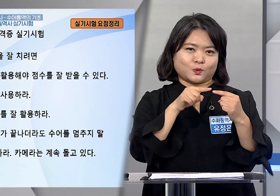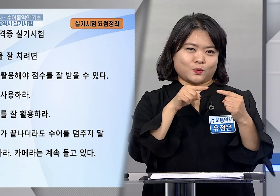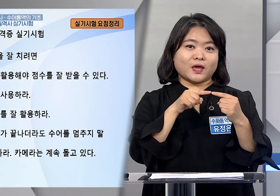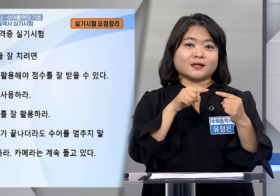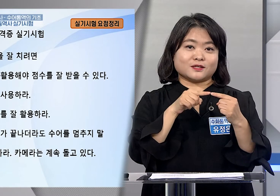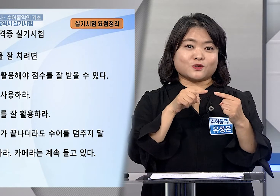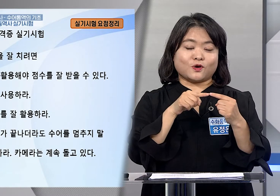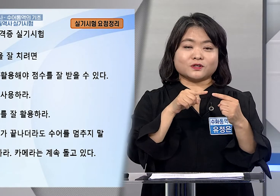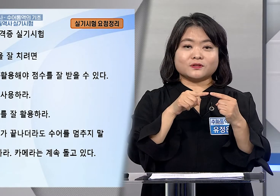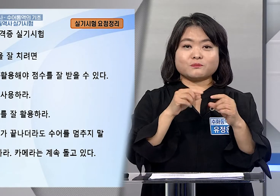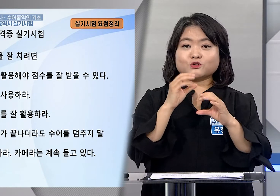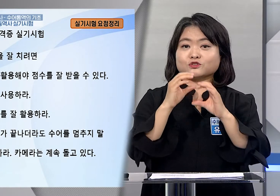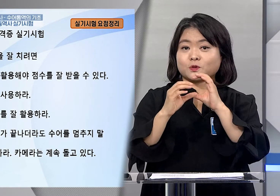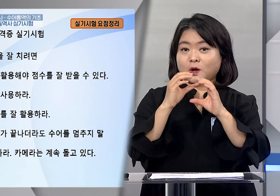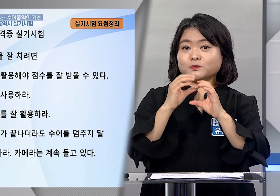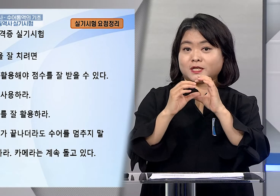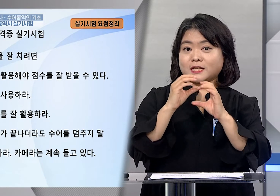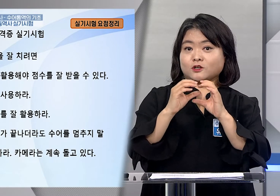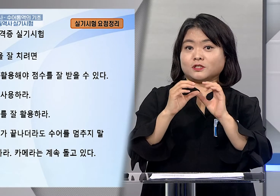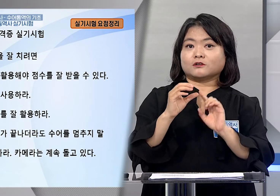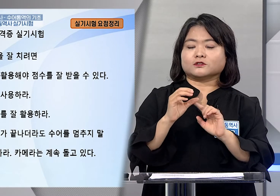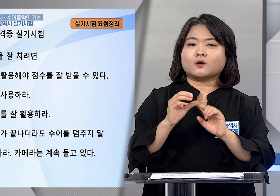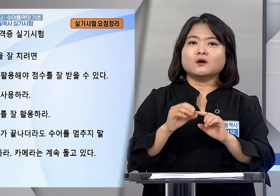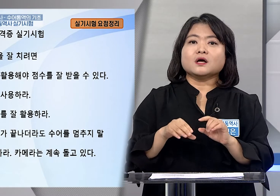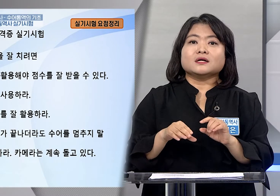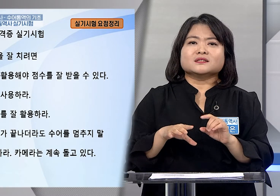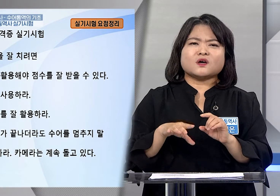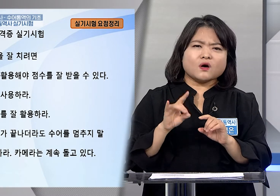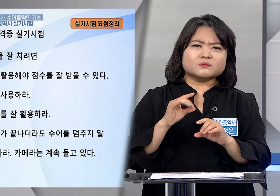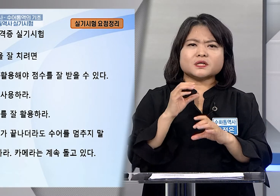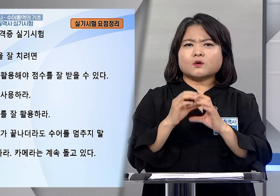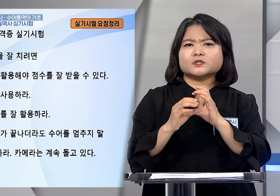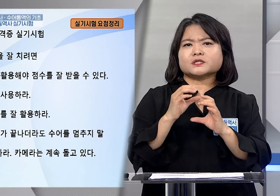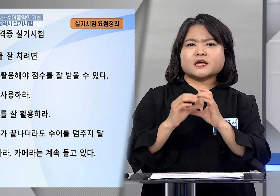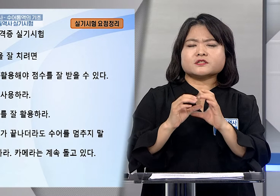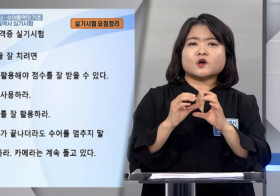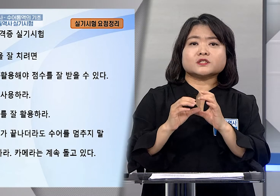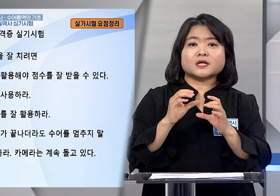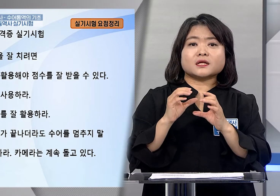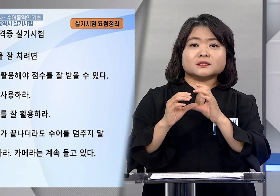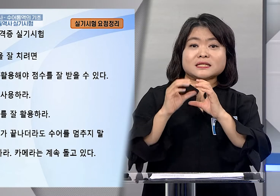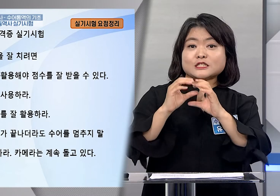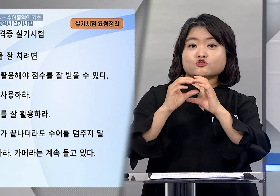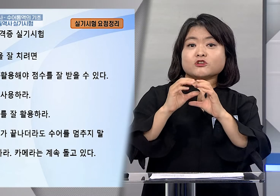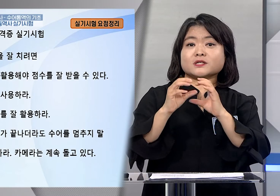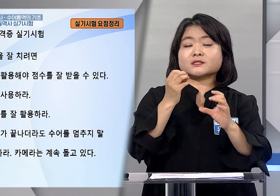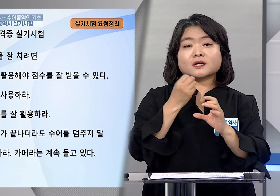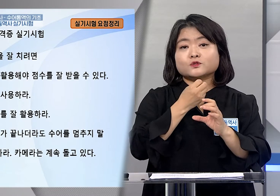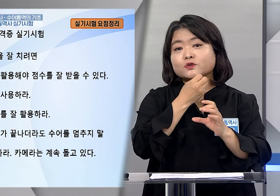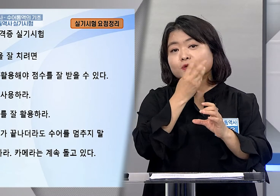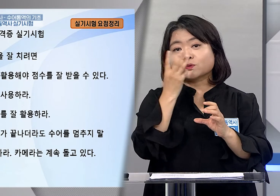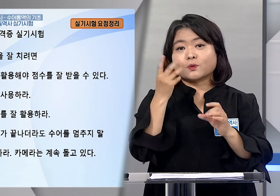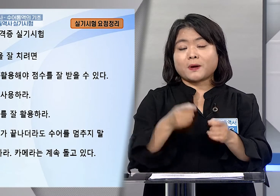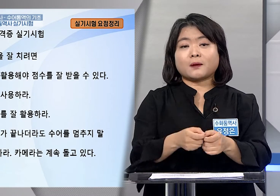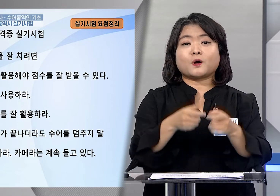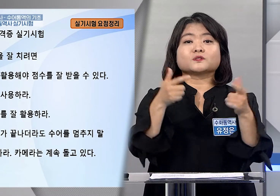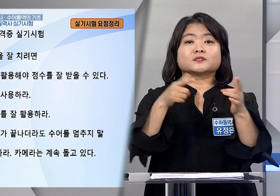의사소통 해야 되죠. 근데 미국 수화로 커뮤니케이션이거든요. 처음 이 커뮤니케이션이라는 이 수어 자체가 유행으로 팍 퍼졌을